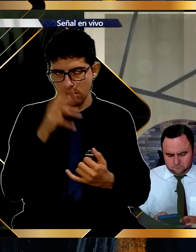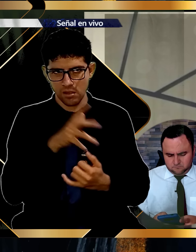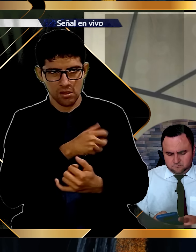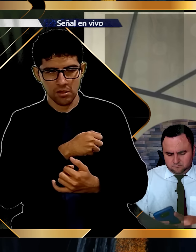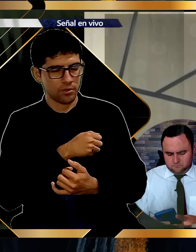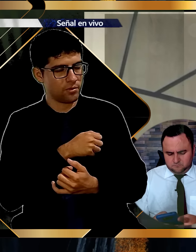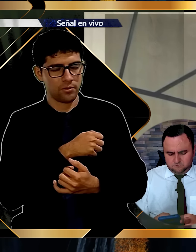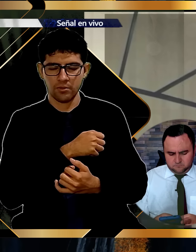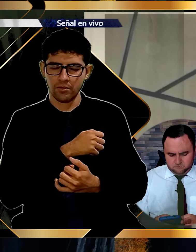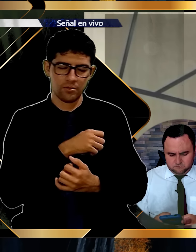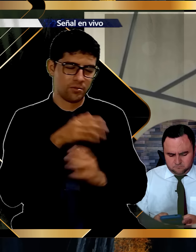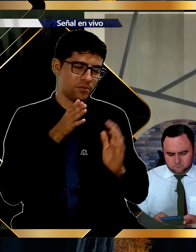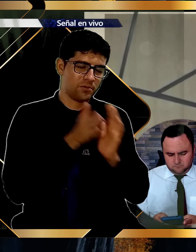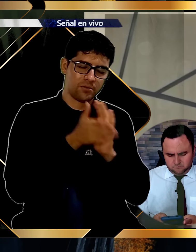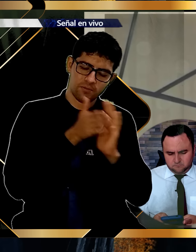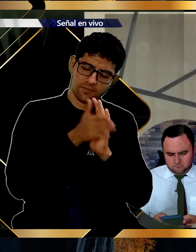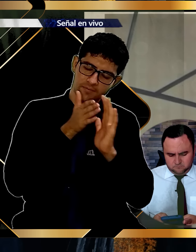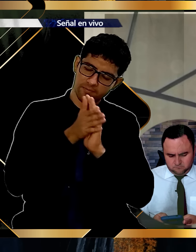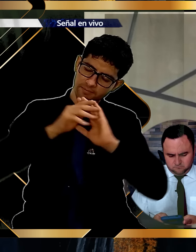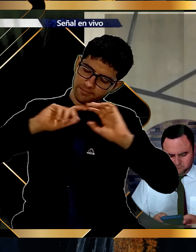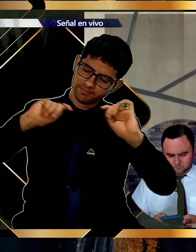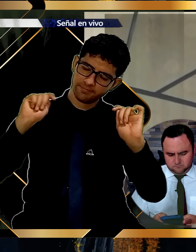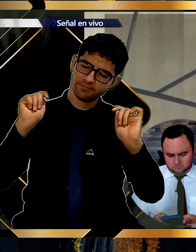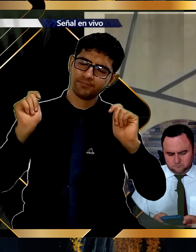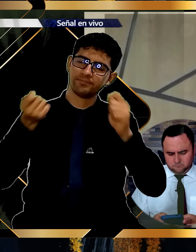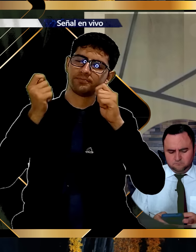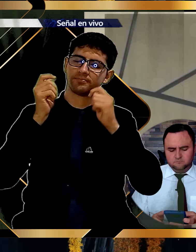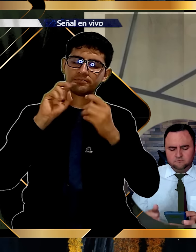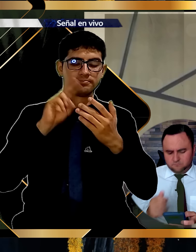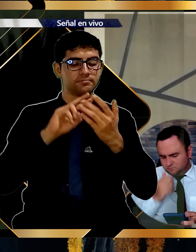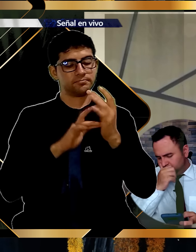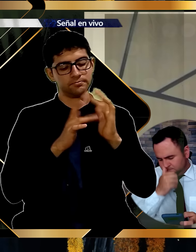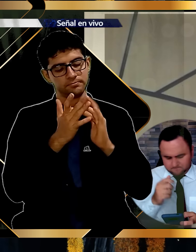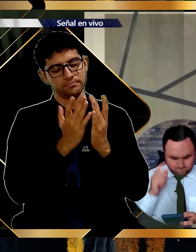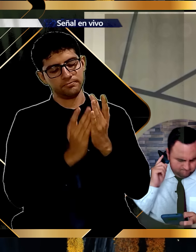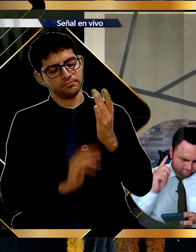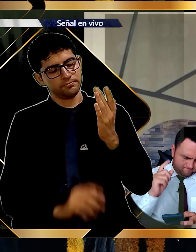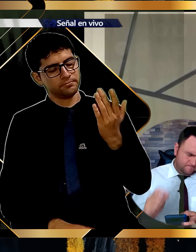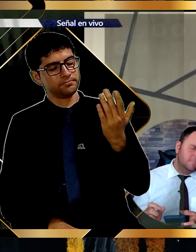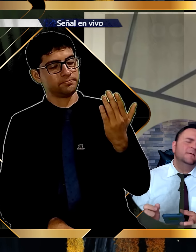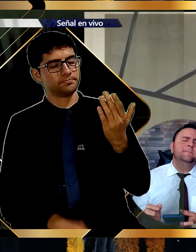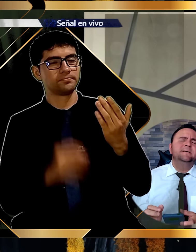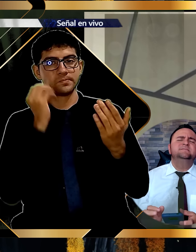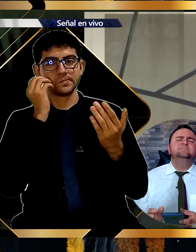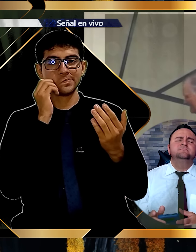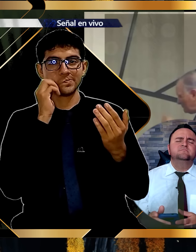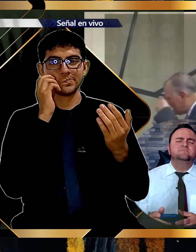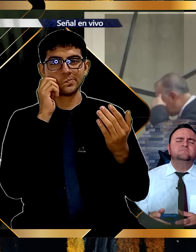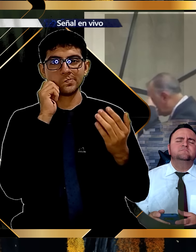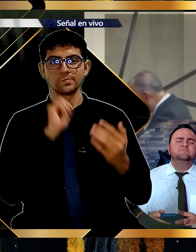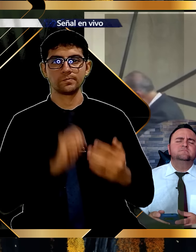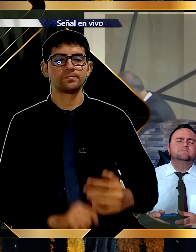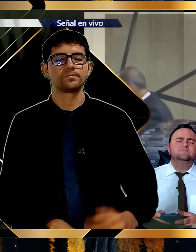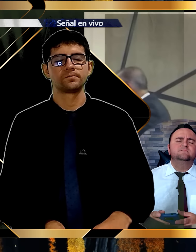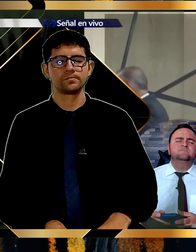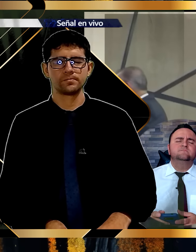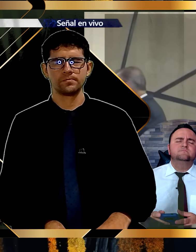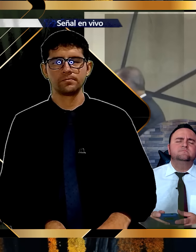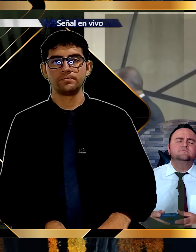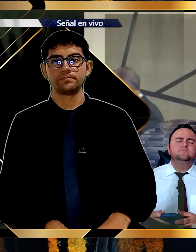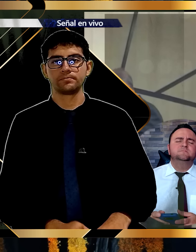Dios. Pero yo quiero leer un versículo que yo creo que no sé si nos hemos dado cuenta. Porque es como uno, esa